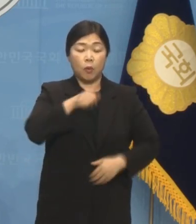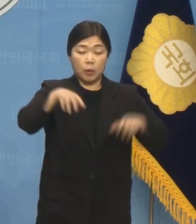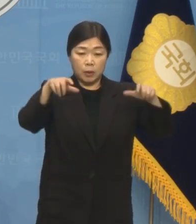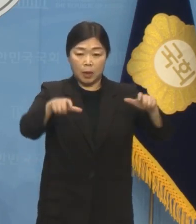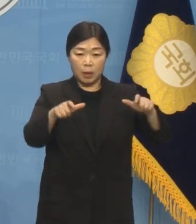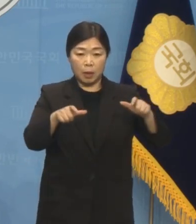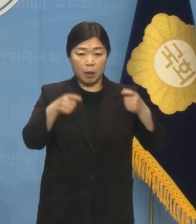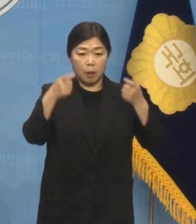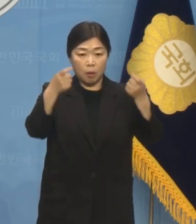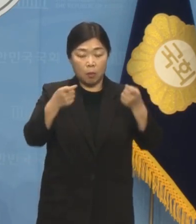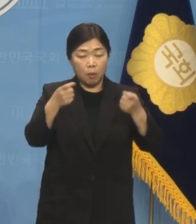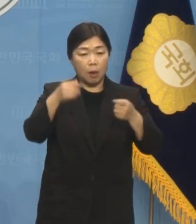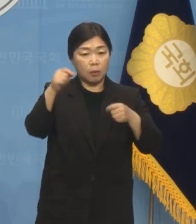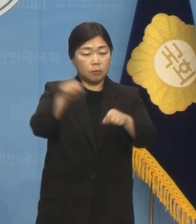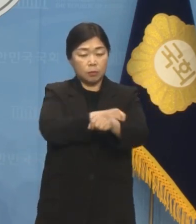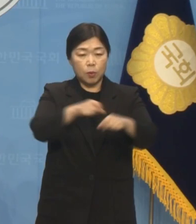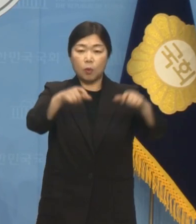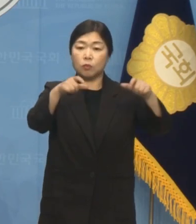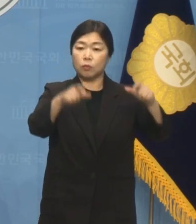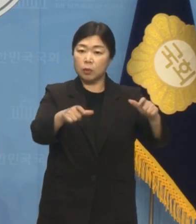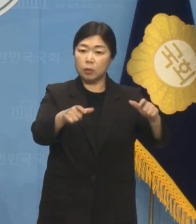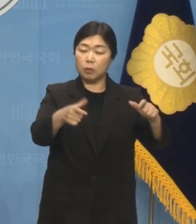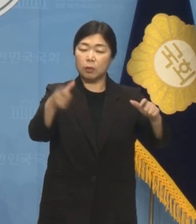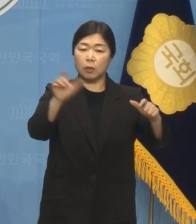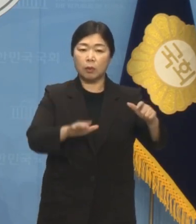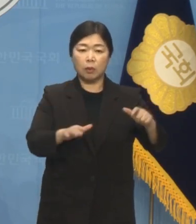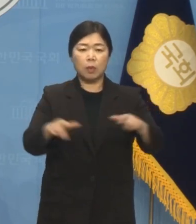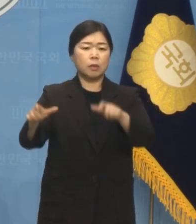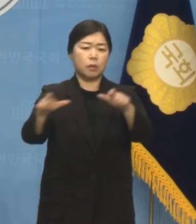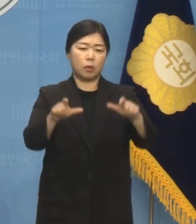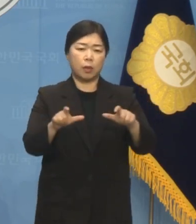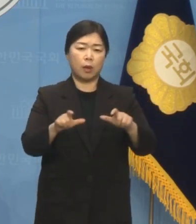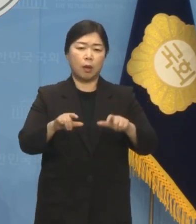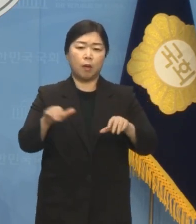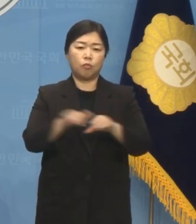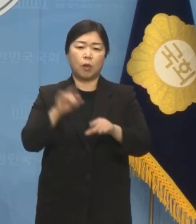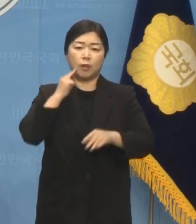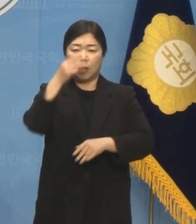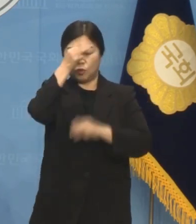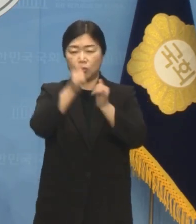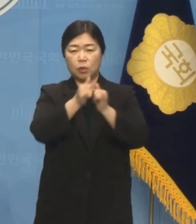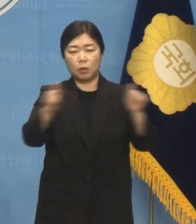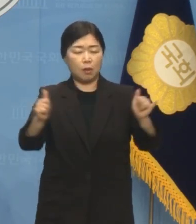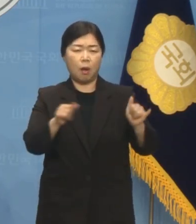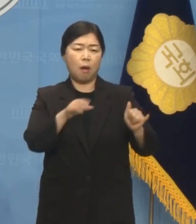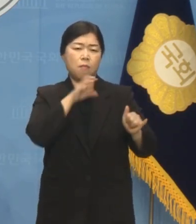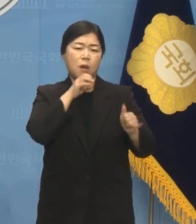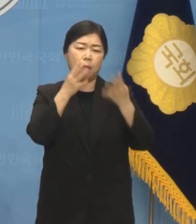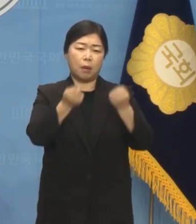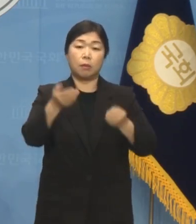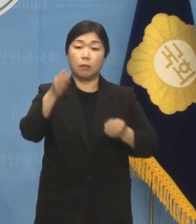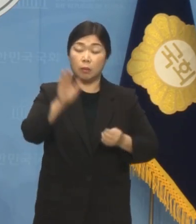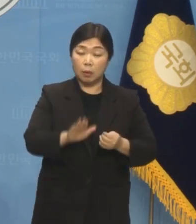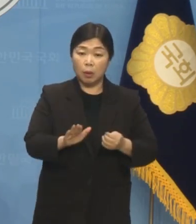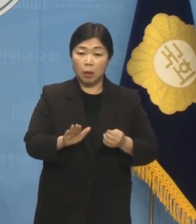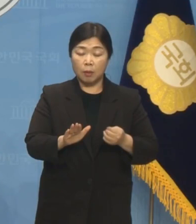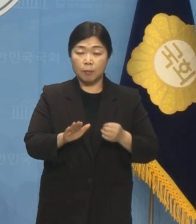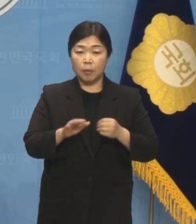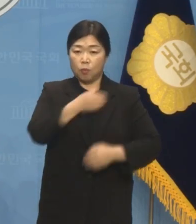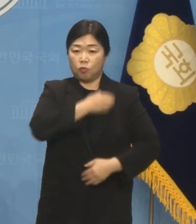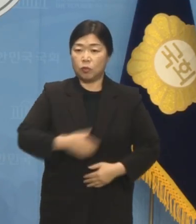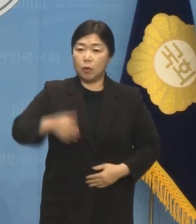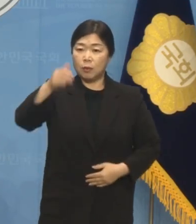지역 문화예술인들의 지속적인 우려와 비판이 있었음에도 불구하고 여기에 구청장의 사익